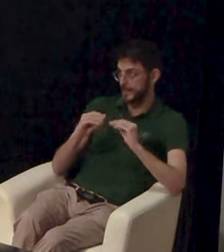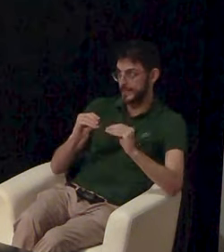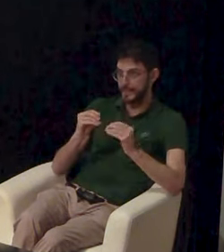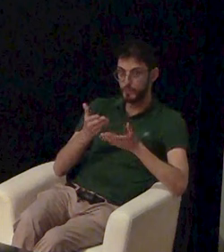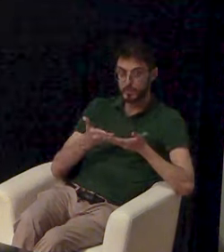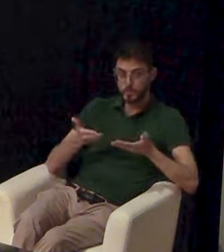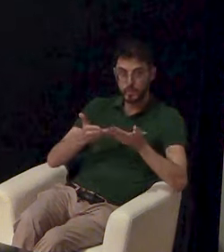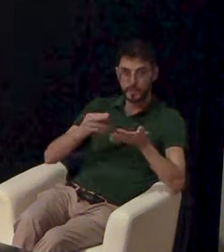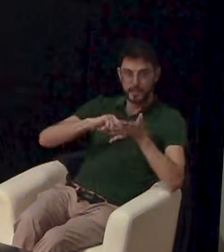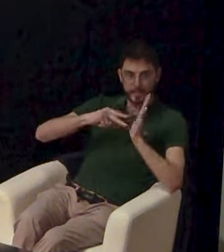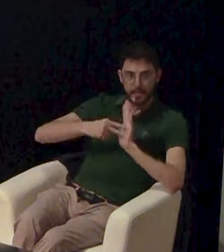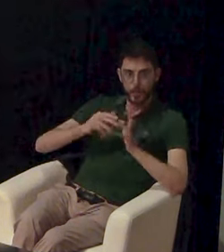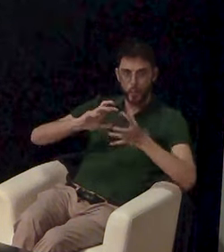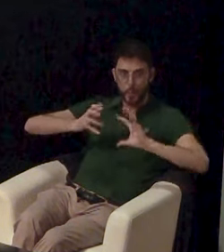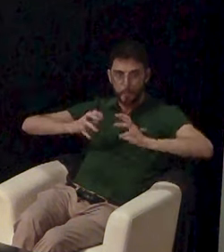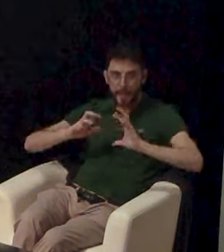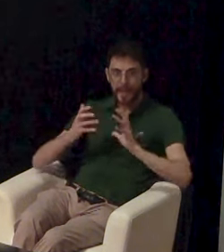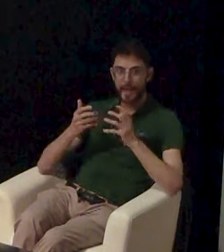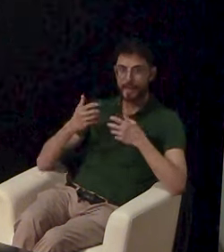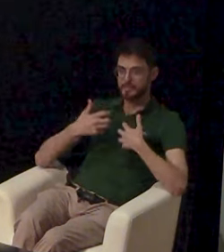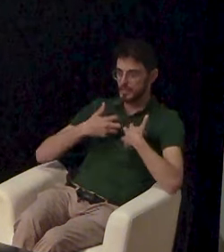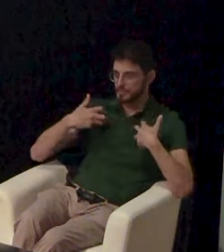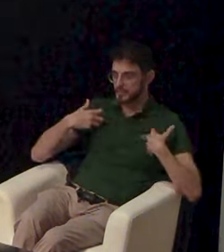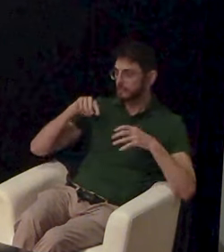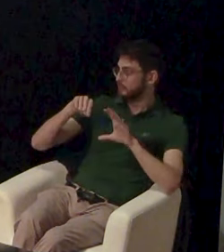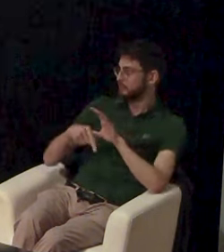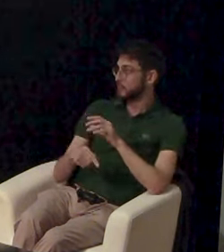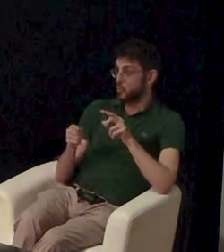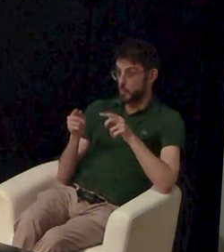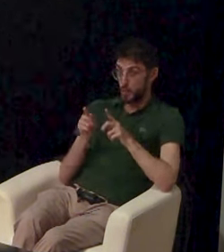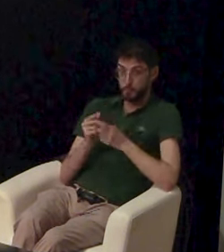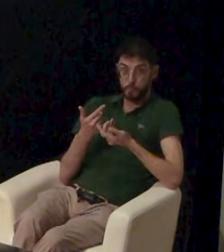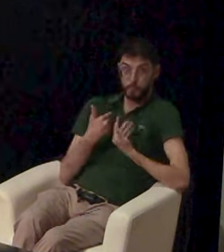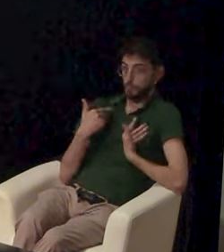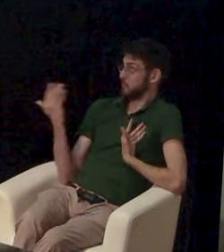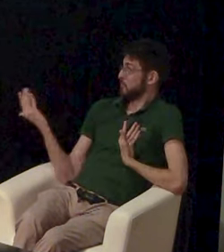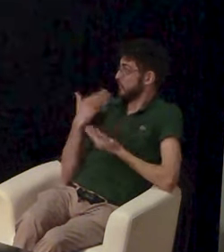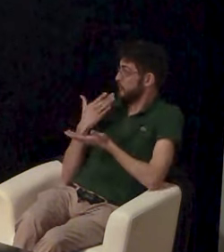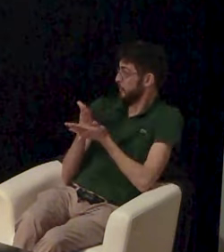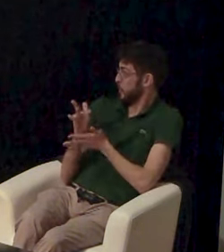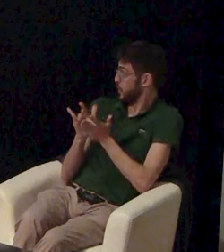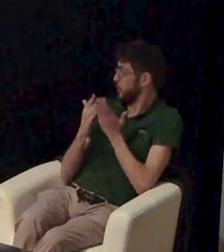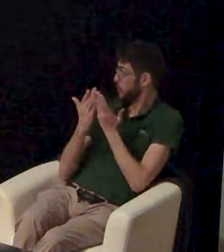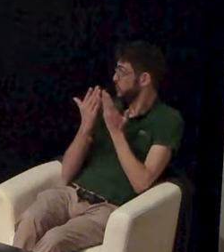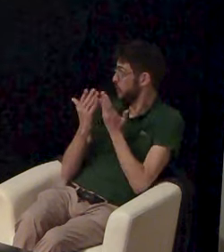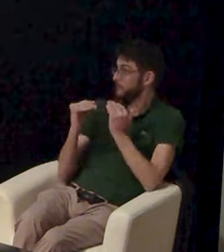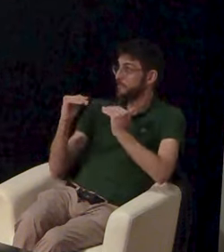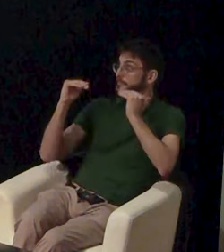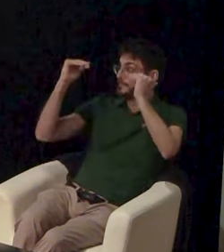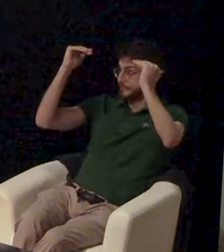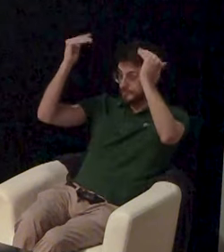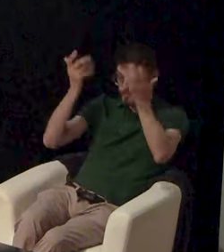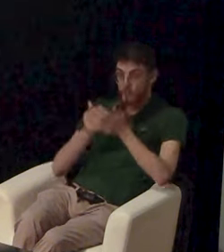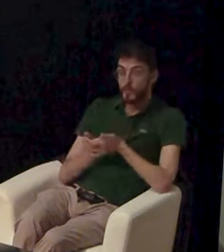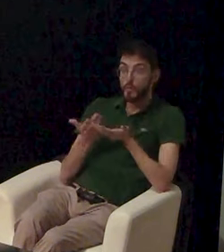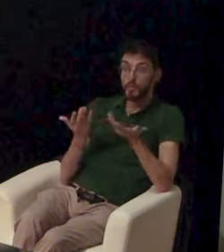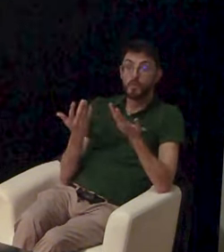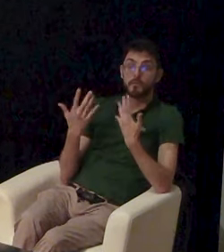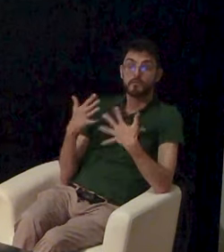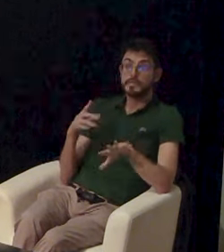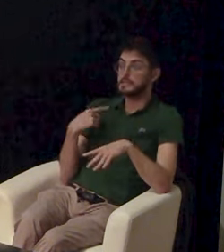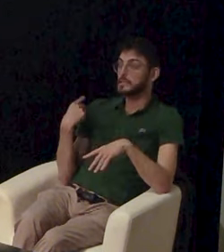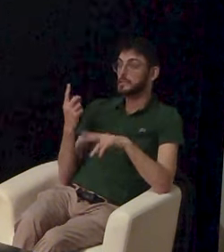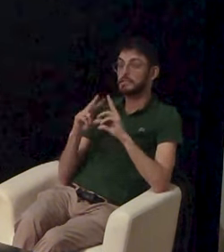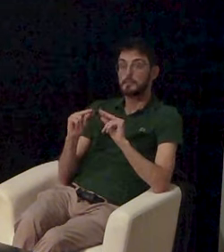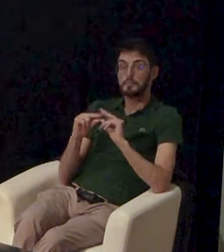c'est la langue des signes peut donner des concepts très concrets, mais on a tous les deux des